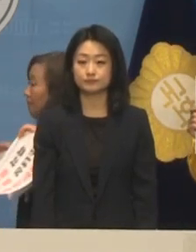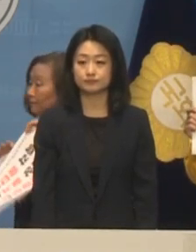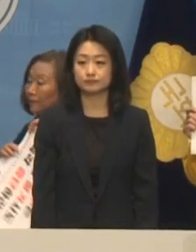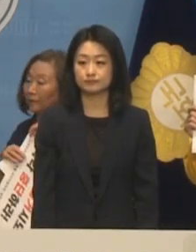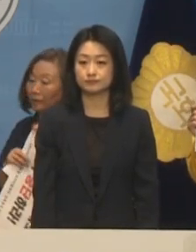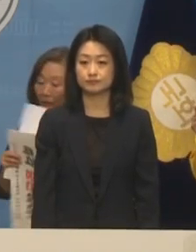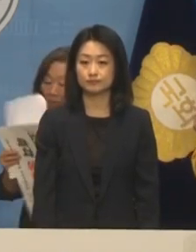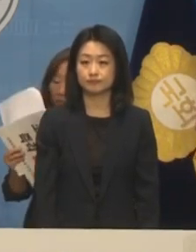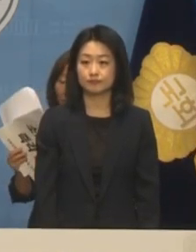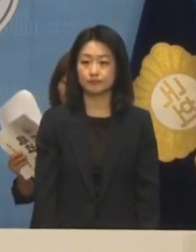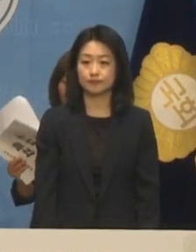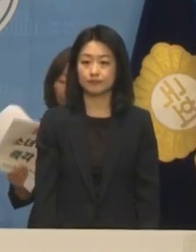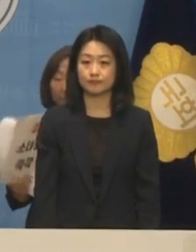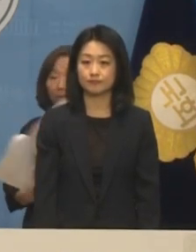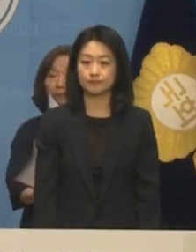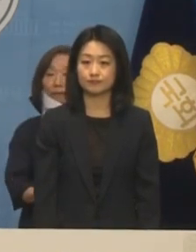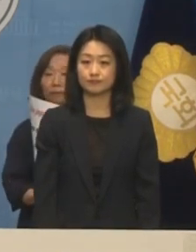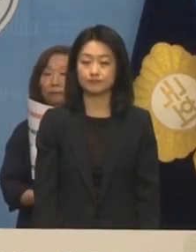네.